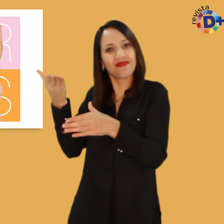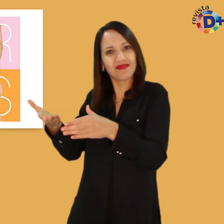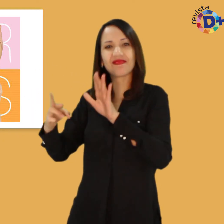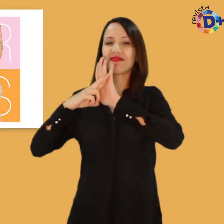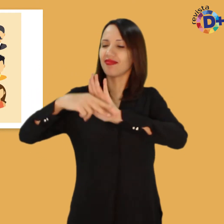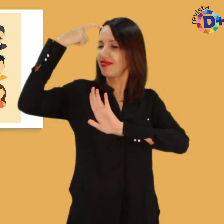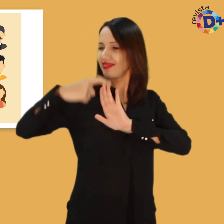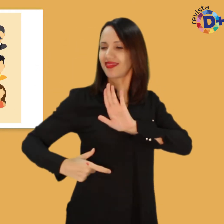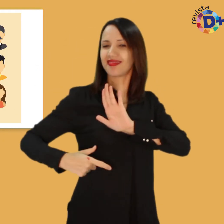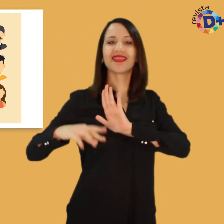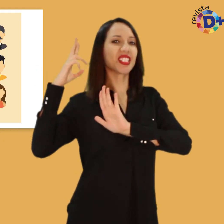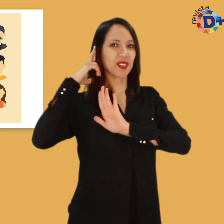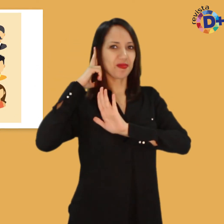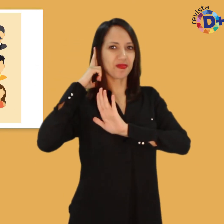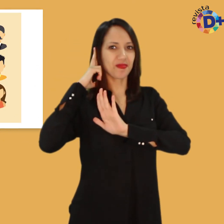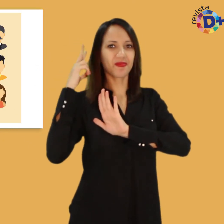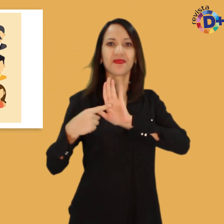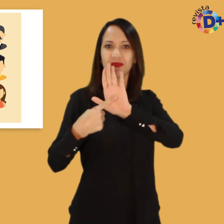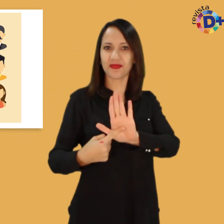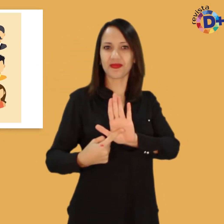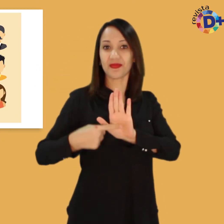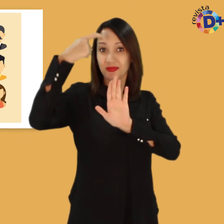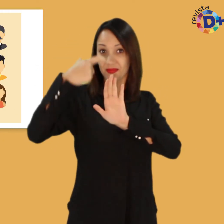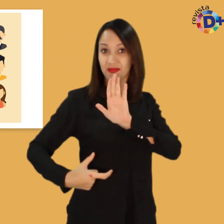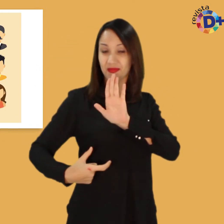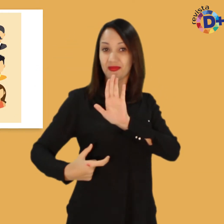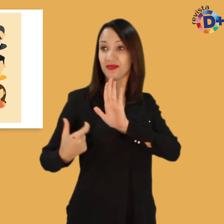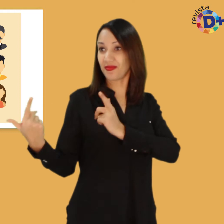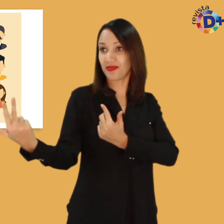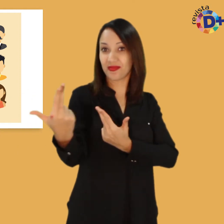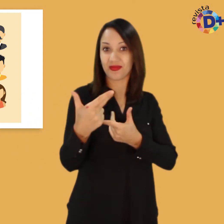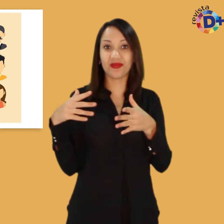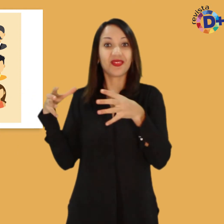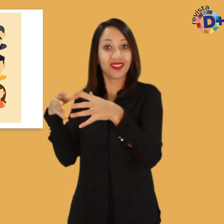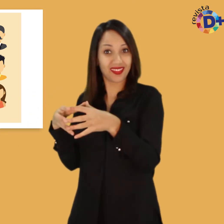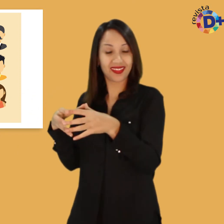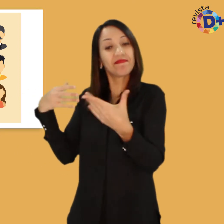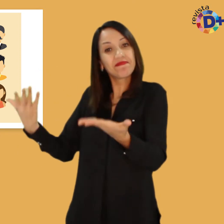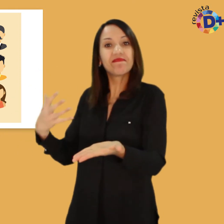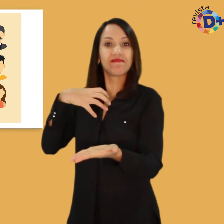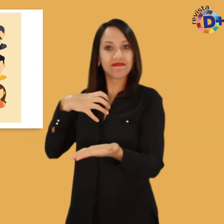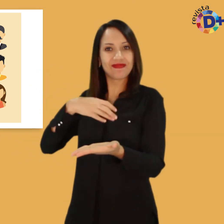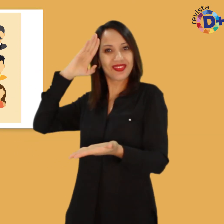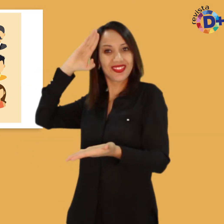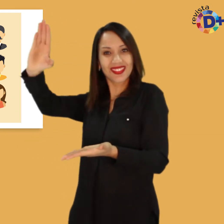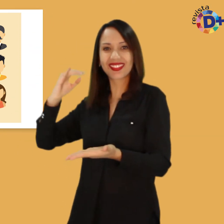mesmo, auto-identificar-se e aos seus iguais. Desse modo, é fundamental considerar